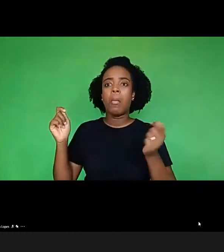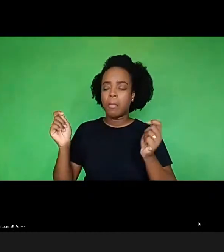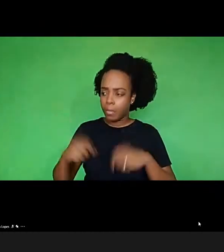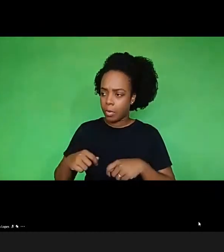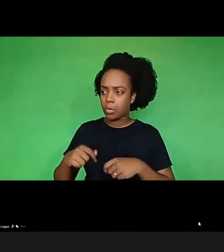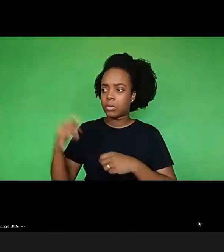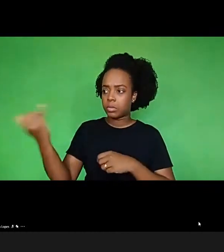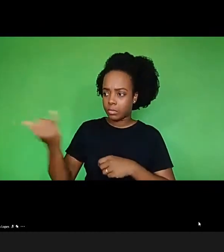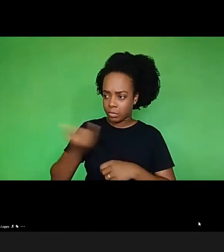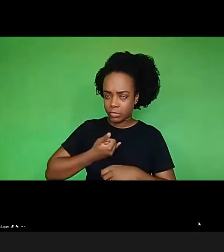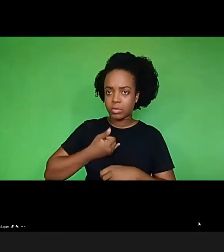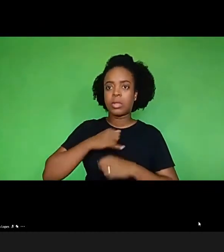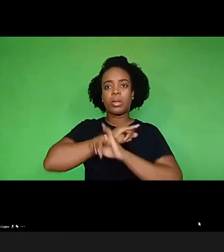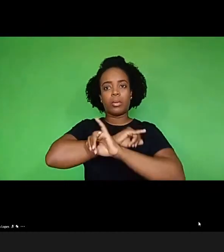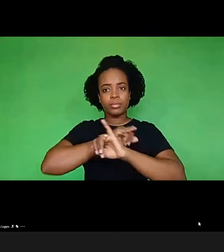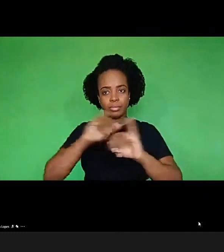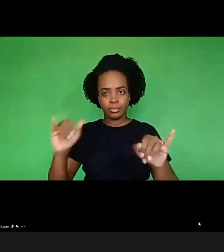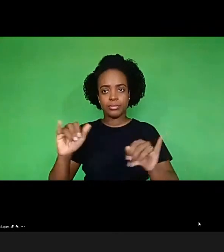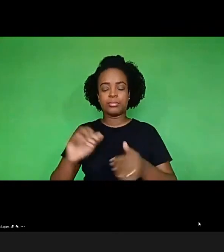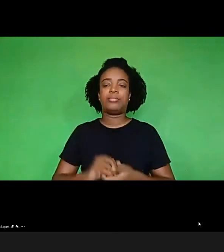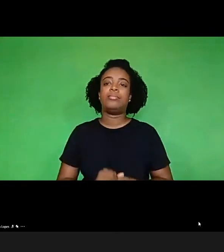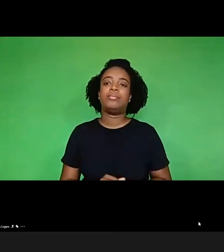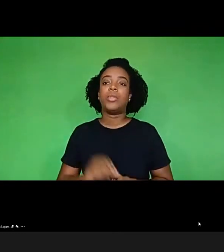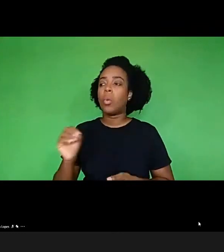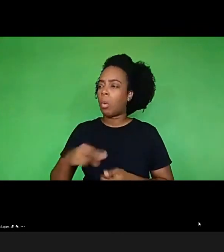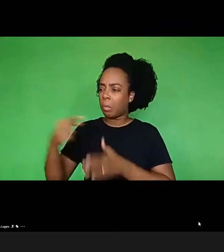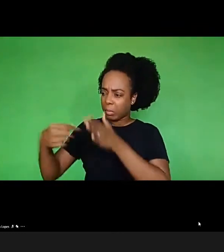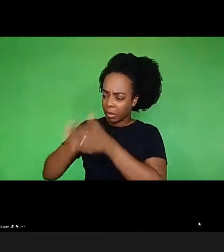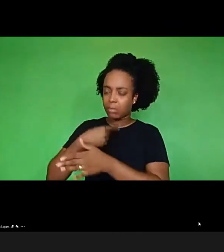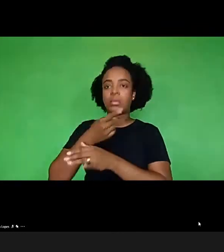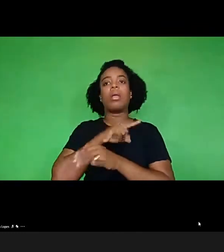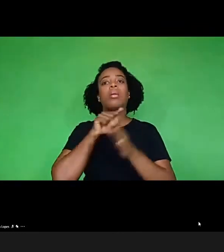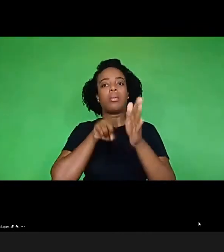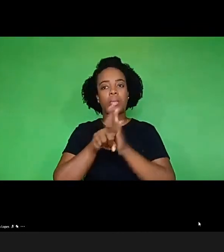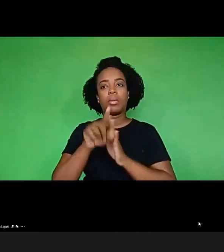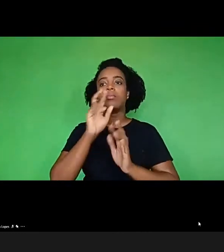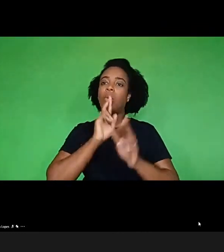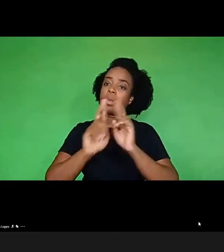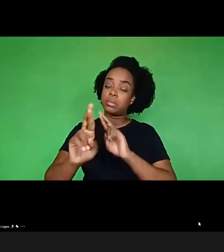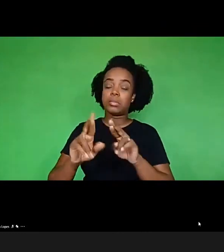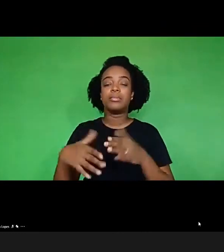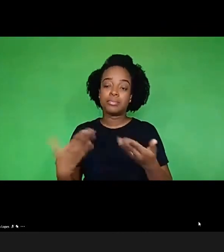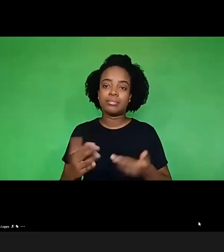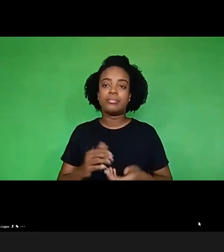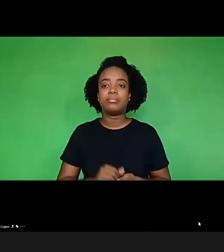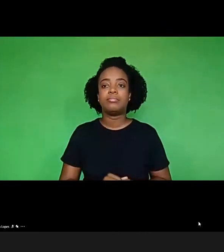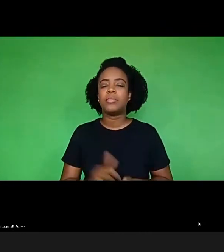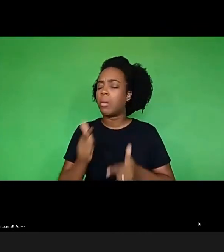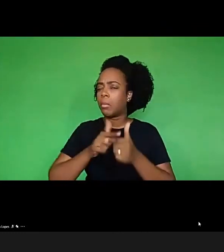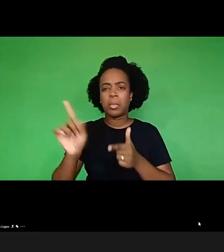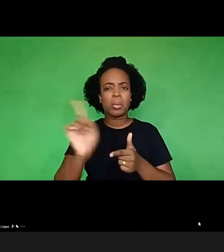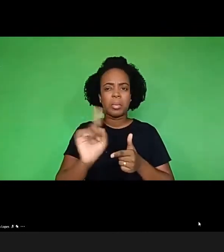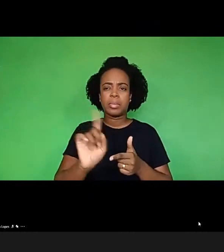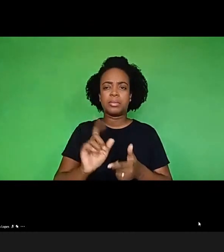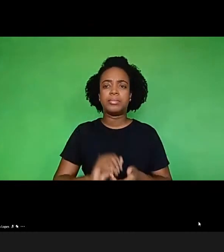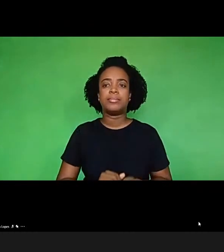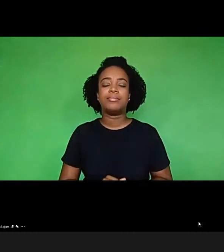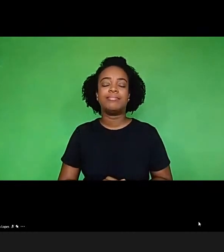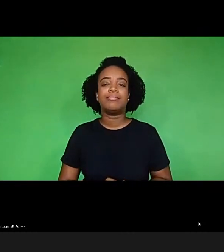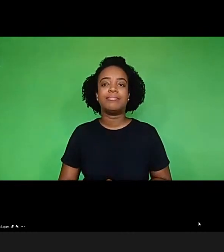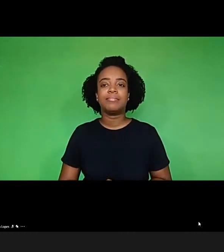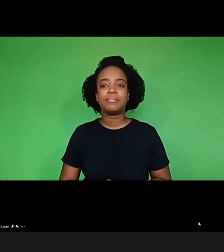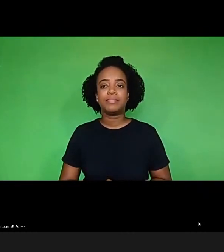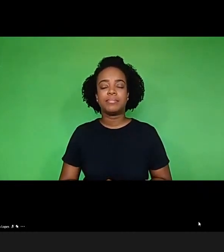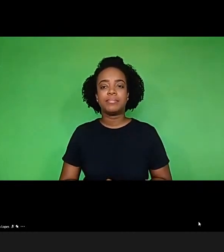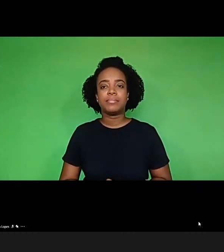eu retransmito também, viu? Não tem problema nenhum. Vamos seguindo. Eu falei até